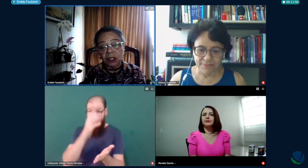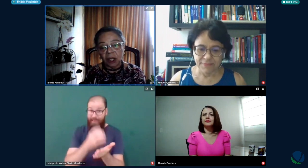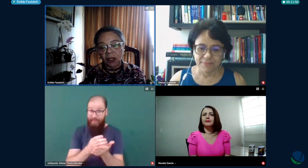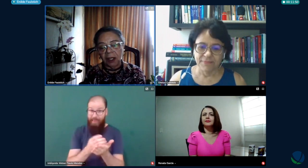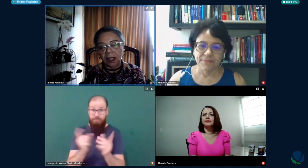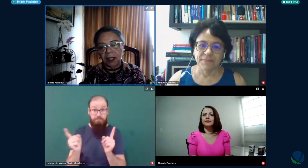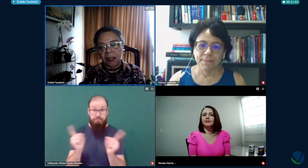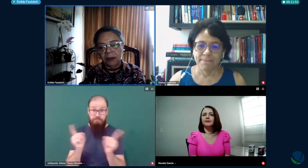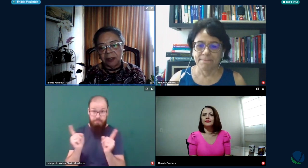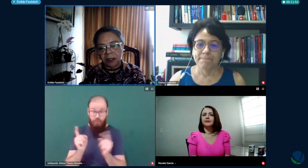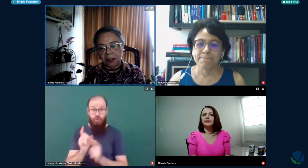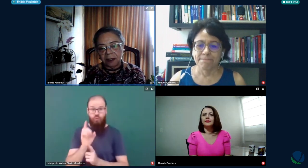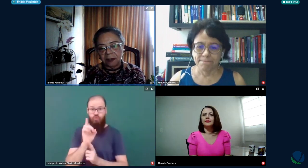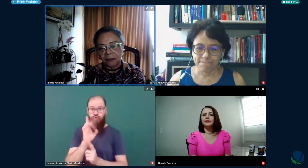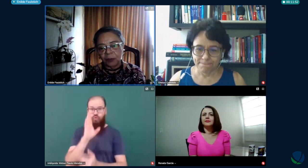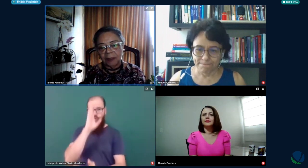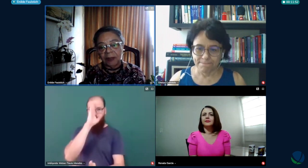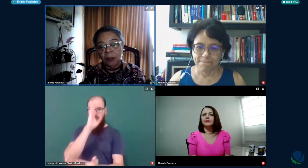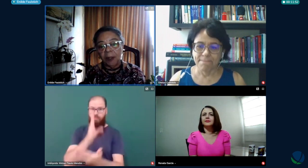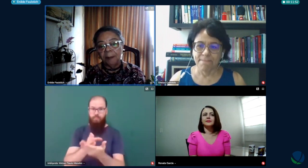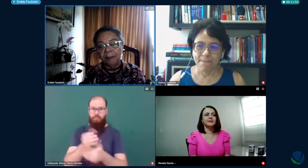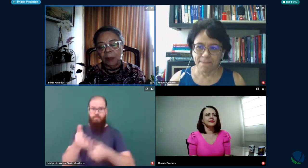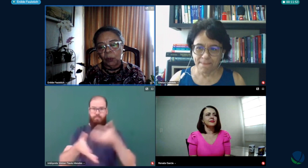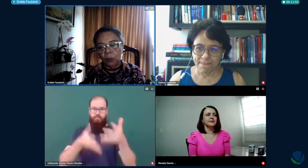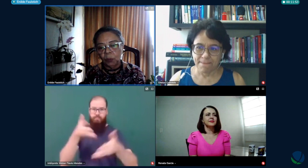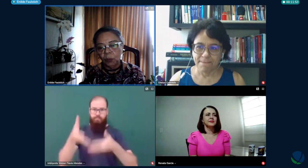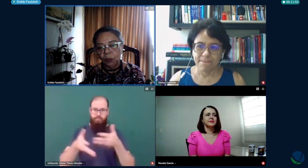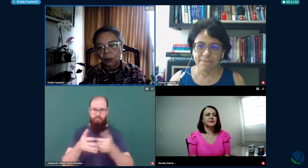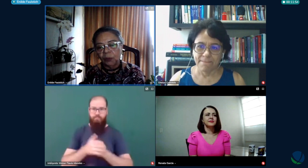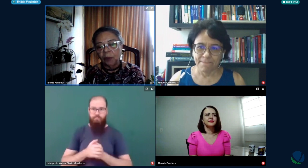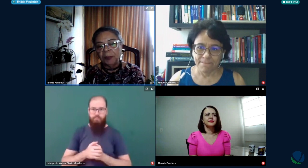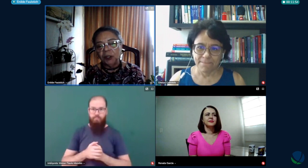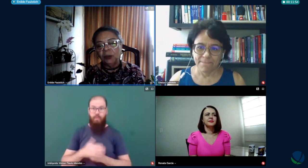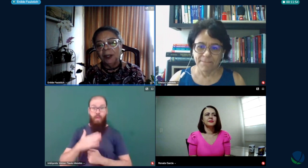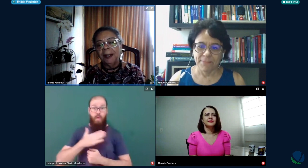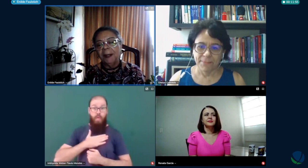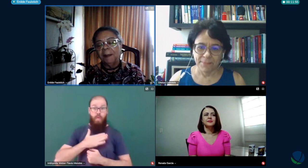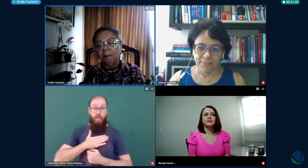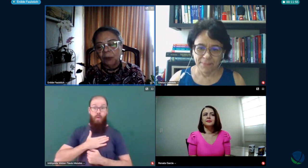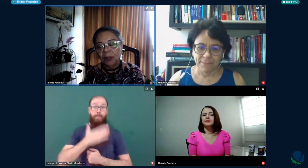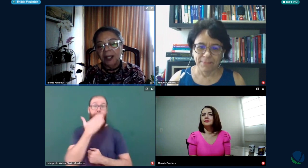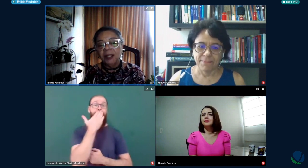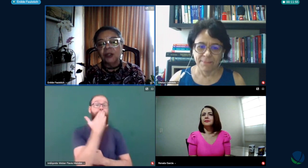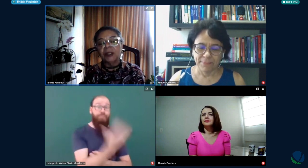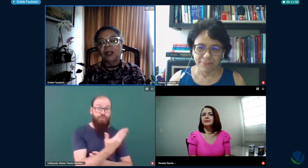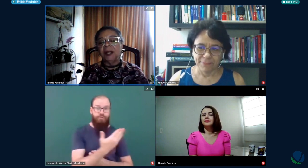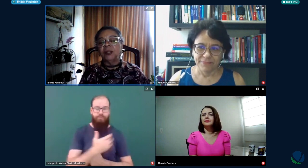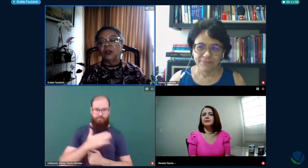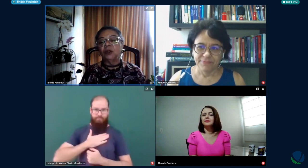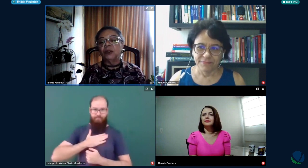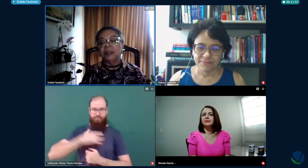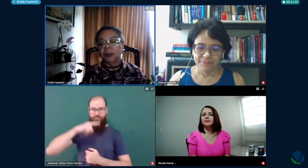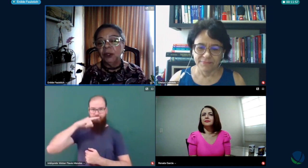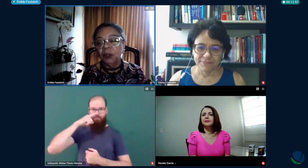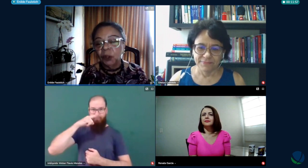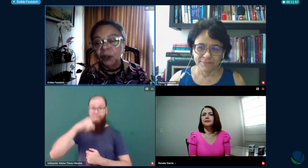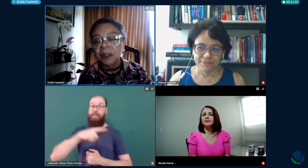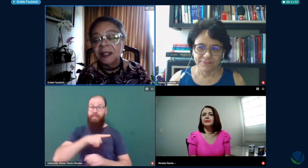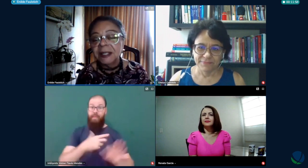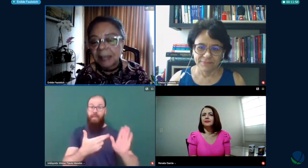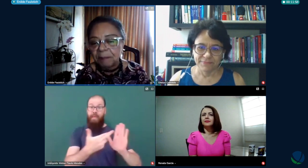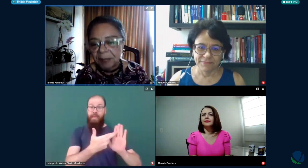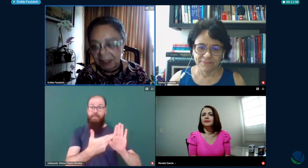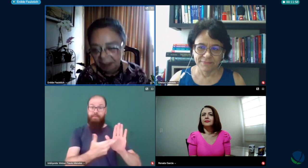só em língua de sinais. Foi um ganho meu. Foi um pedido meu. Isso está numa resolução